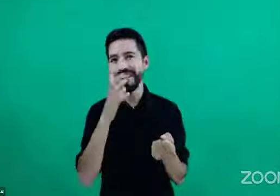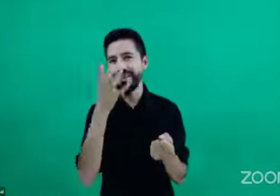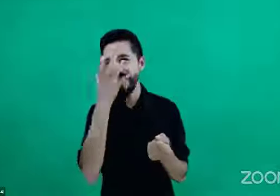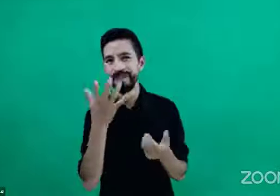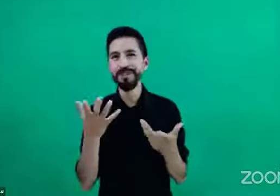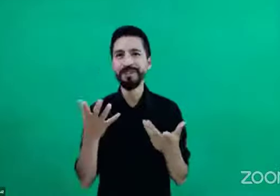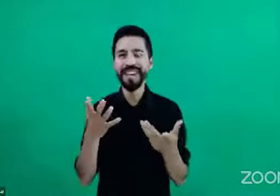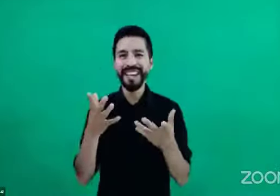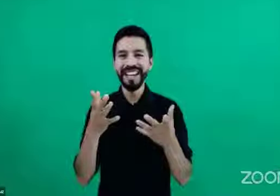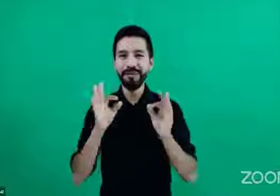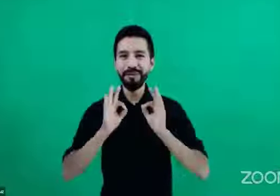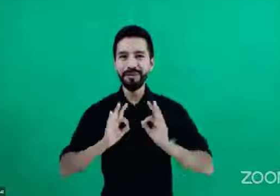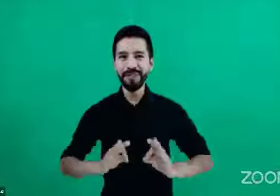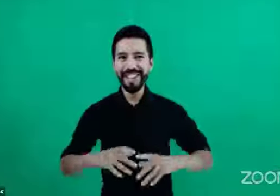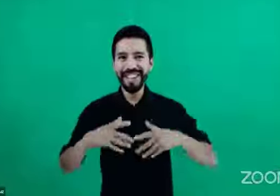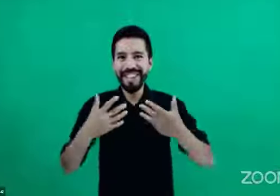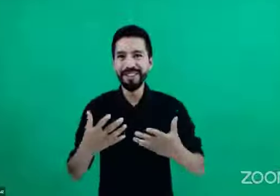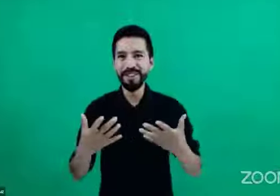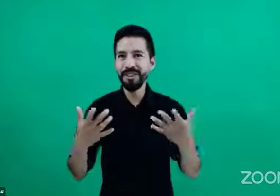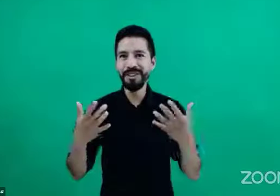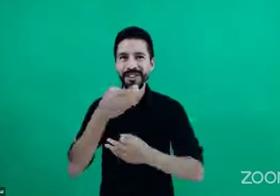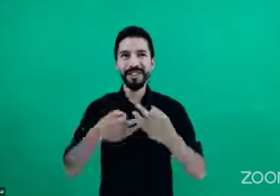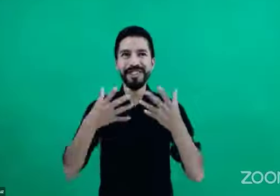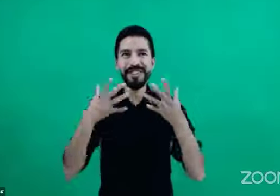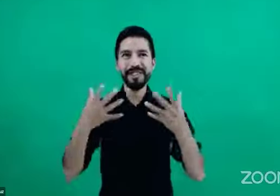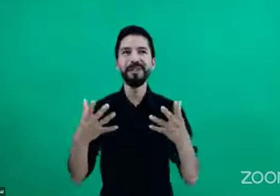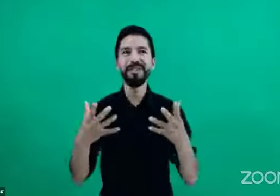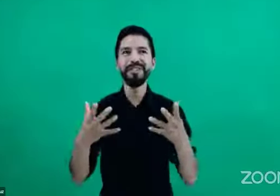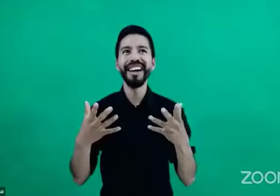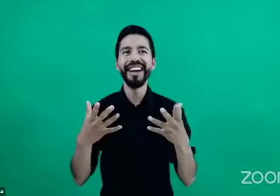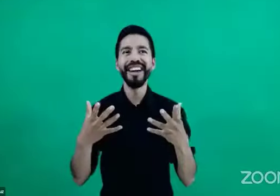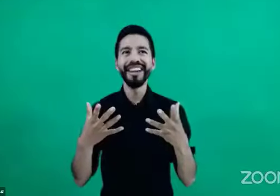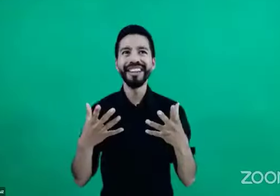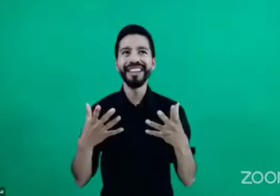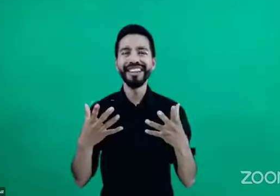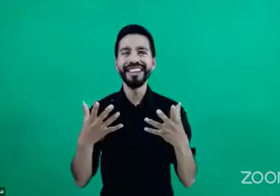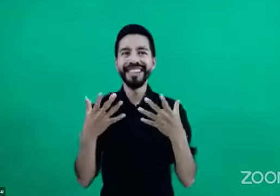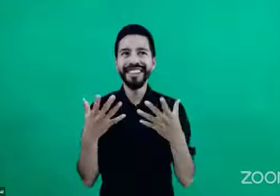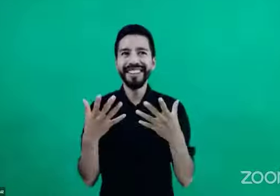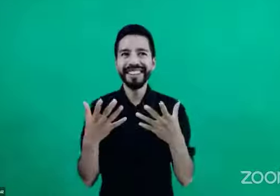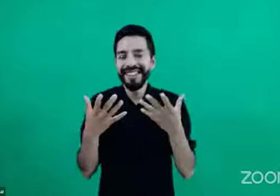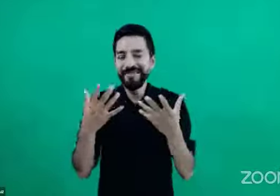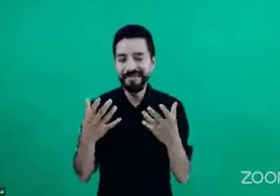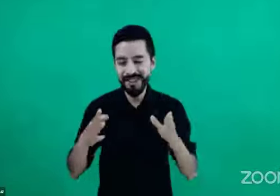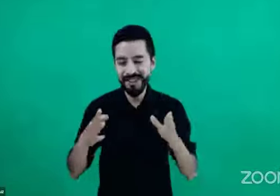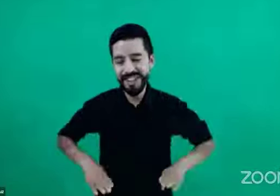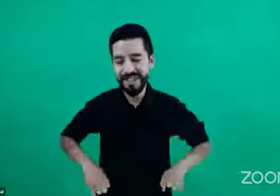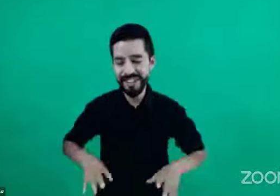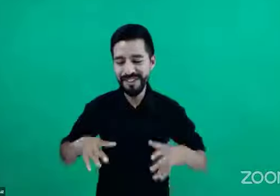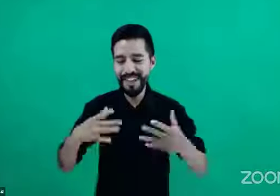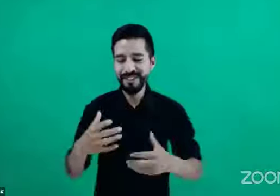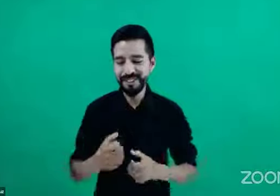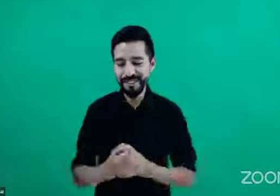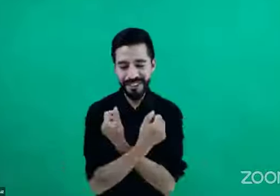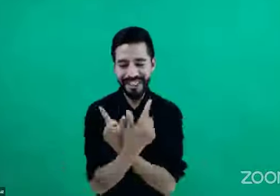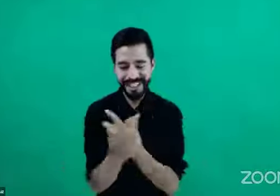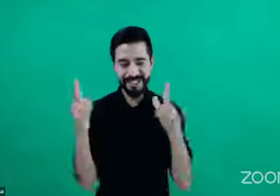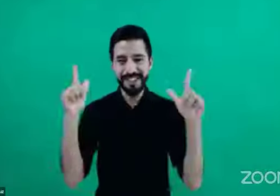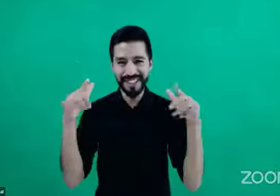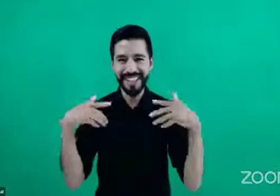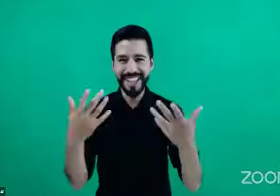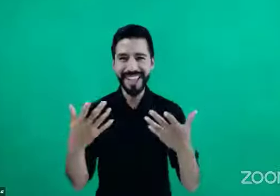muy reservado, muy tranquilo, todo es como, sí, soy una persona no